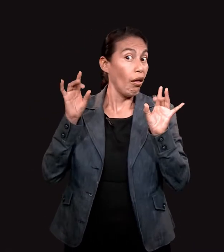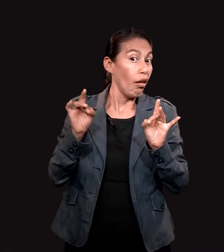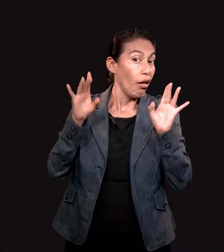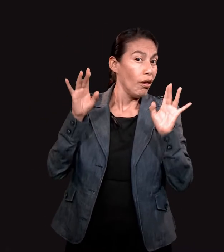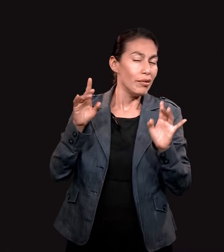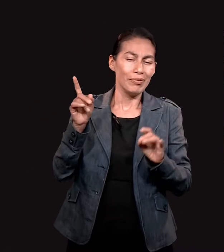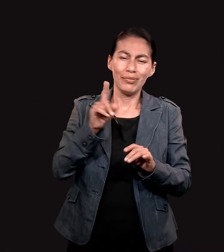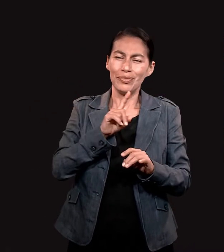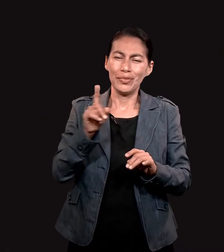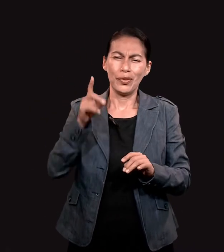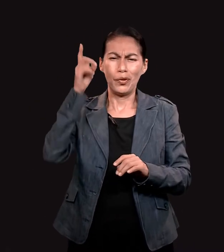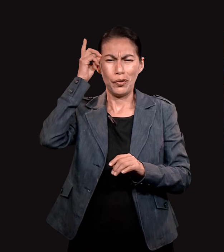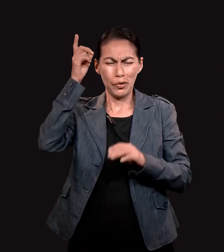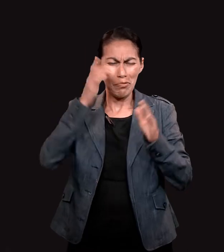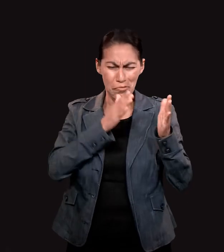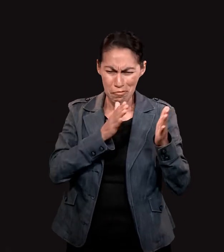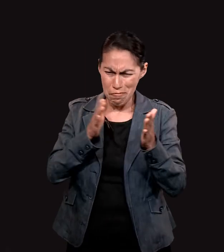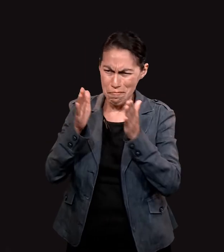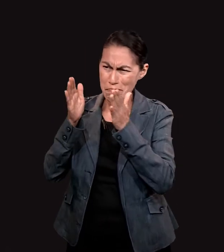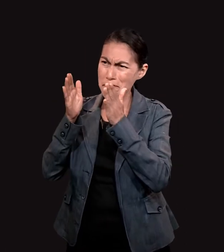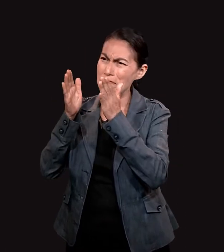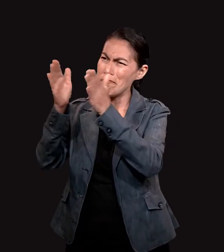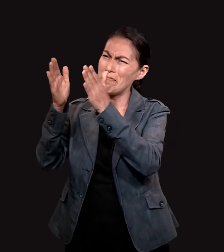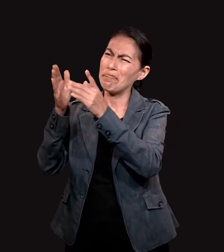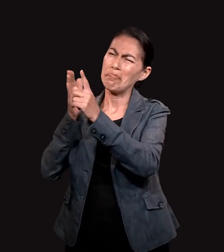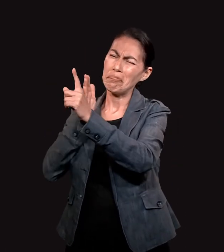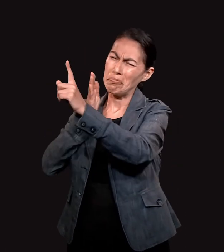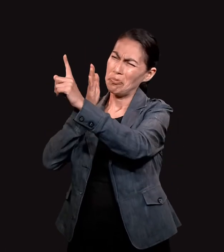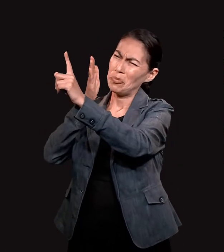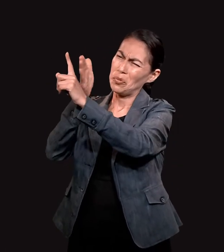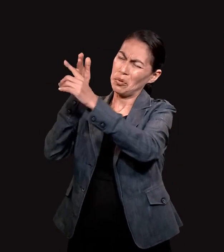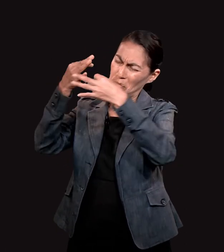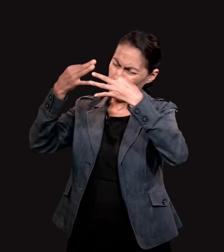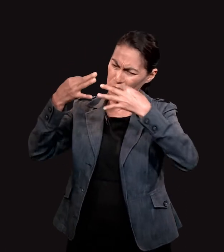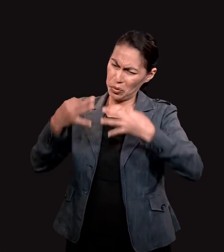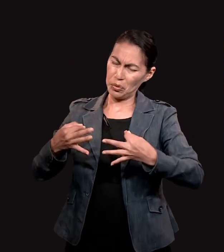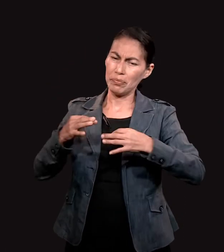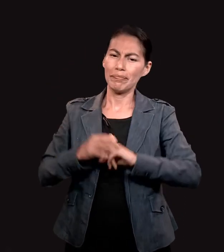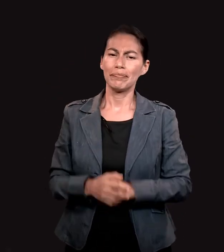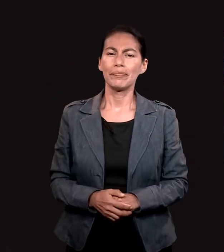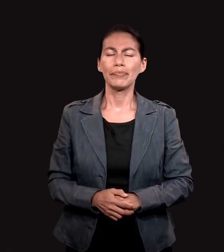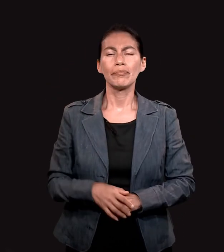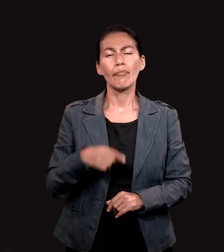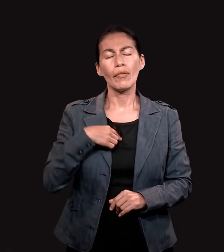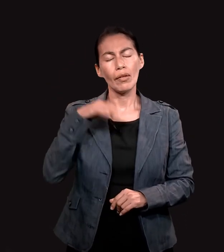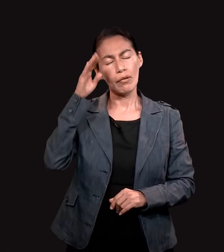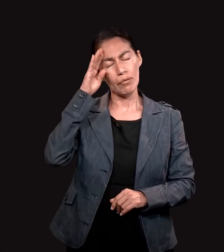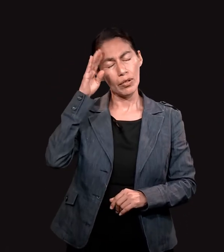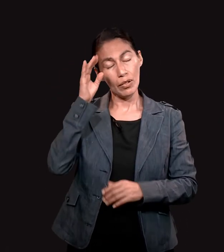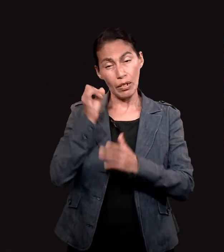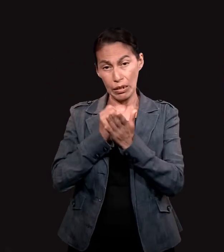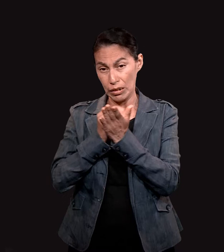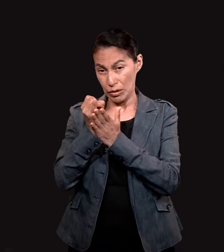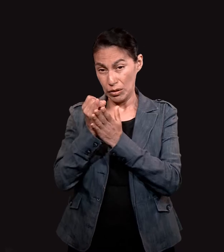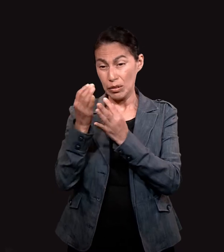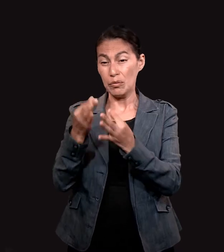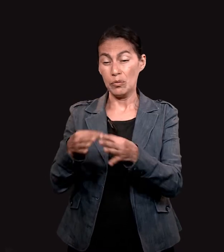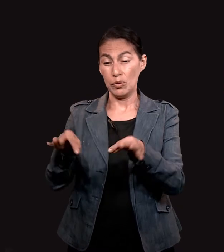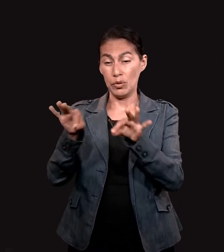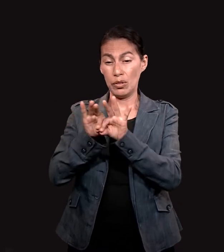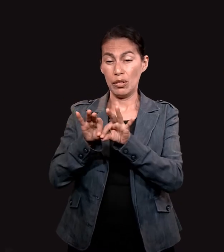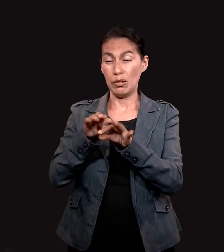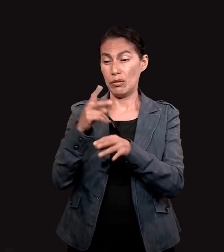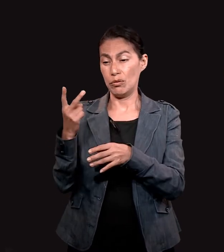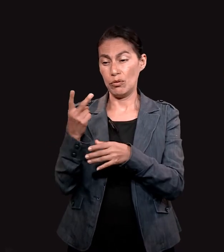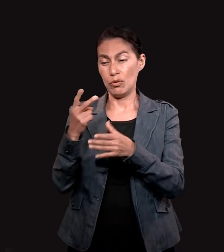nada por casualidad. Todo tiene un sentido y propósito. Yo creo que las decisiones más